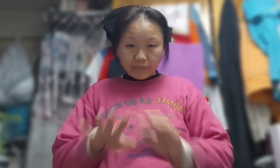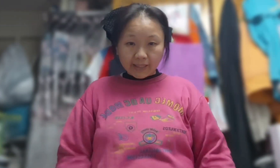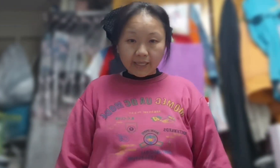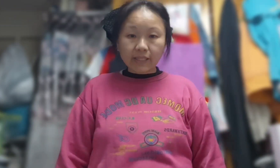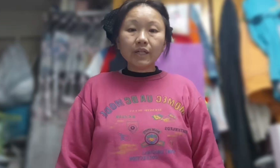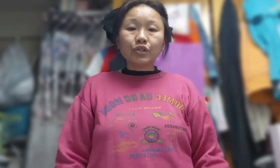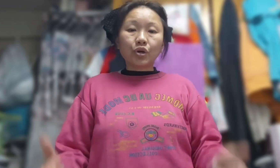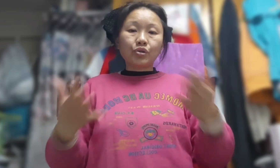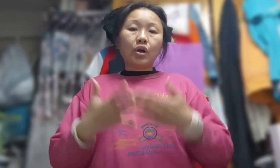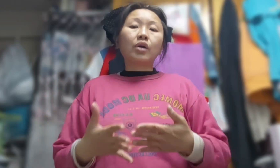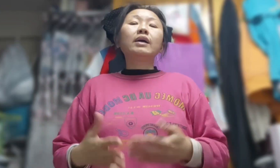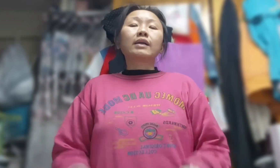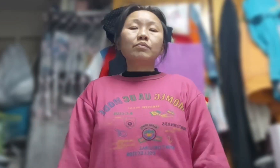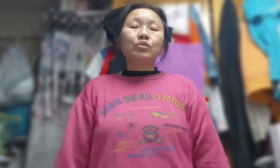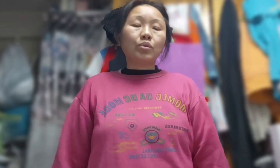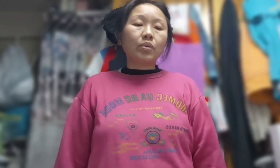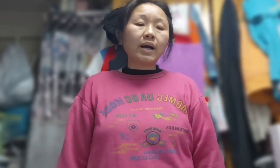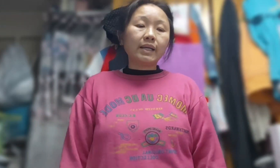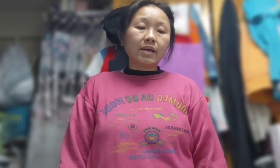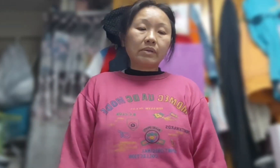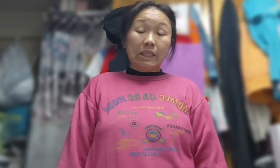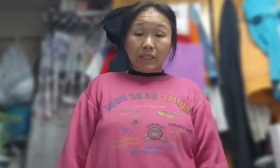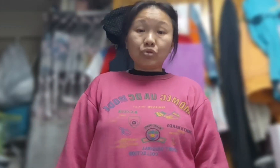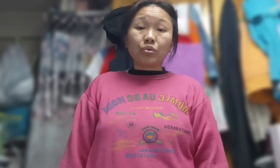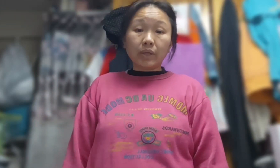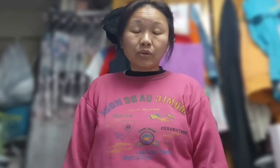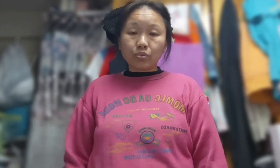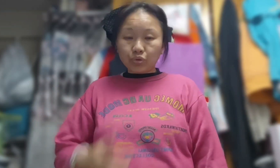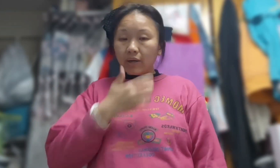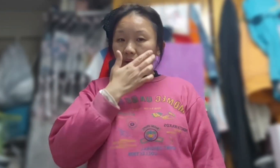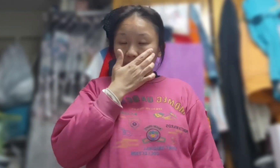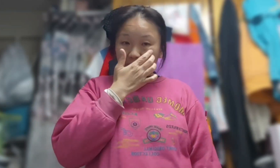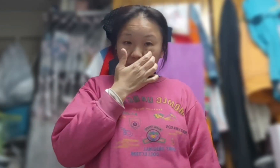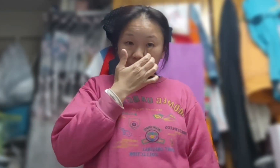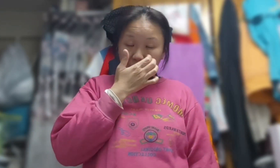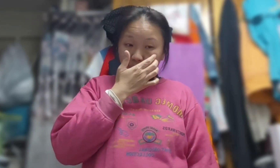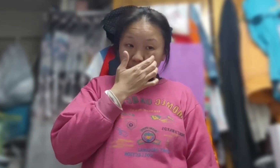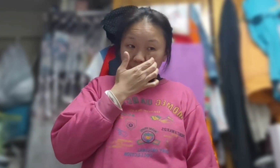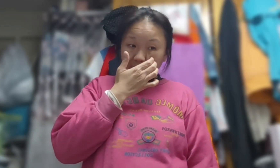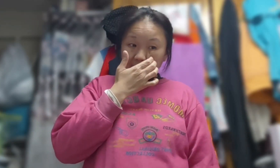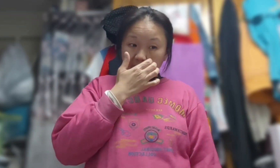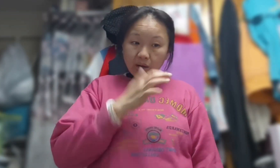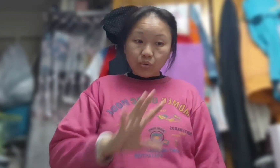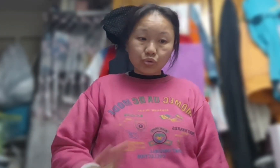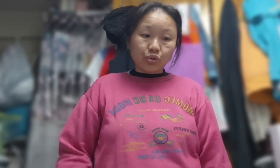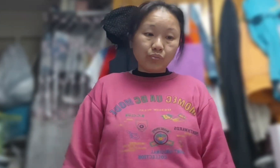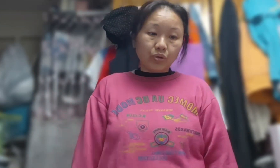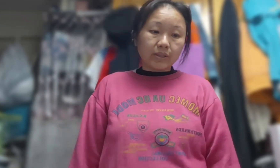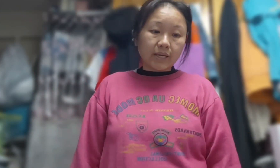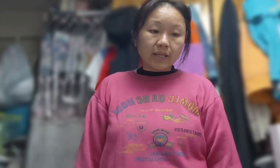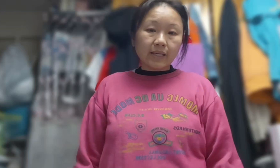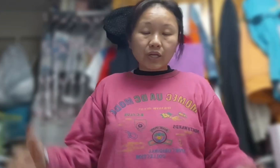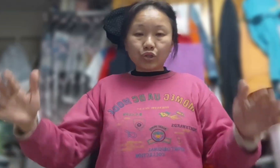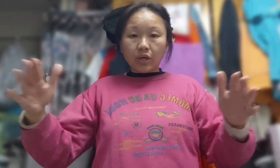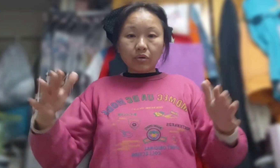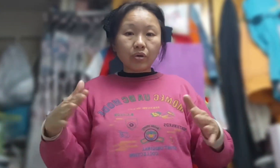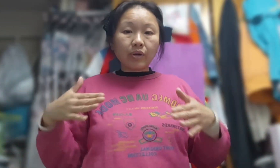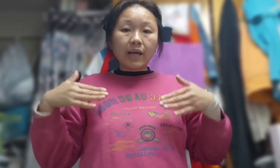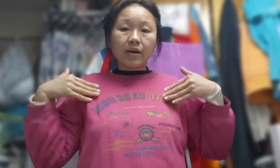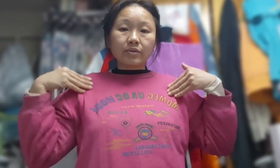低再上。咁如果係有連續嘅動作咧，我哋先會將佢hold 住唔喐嘅啫。跟住最後嗰句咧，我就會